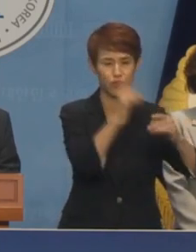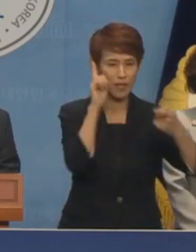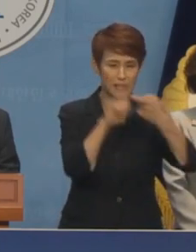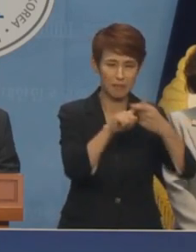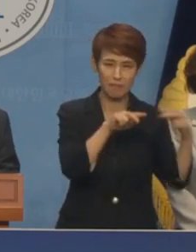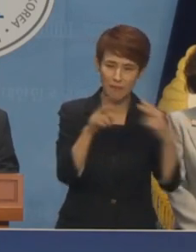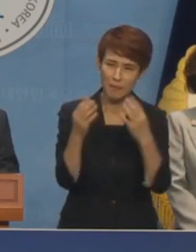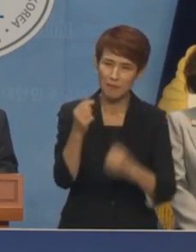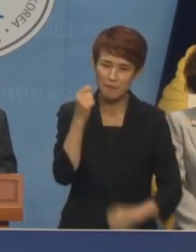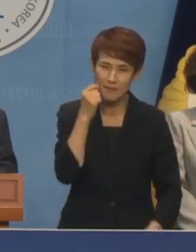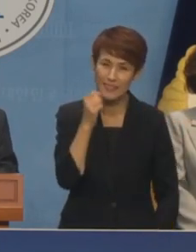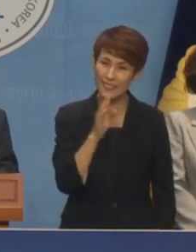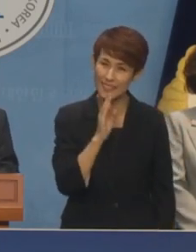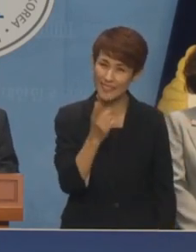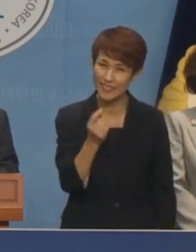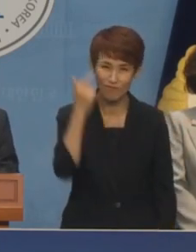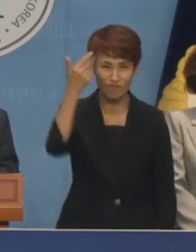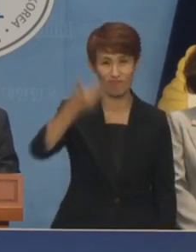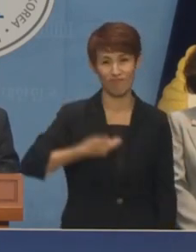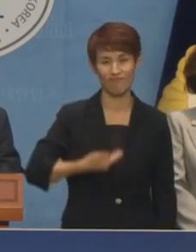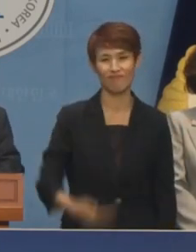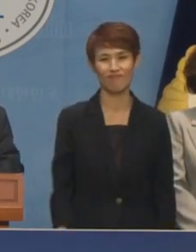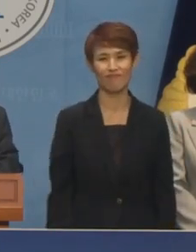것 아니냐라는 말씀을 주셨습니다.